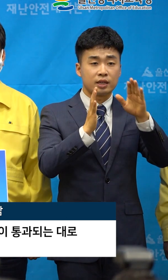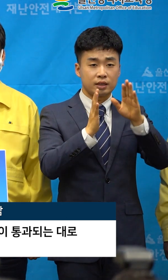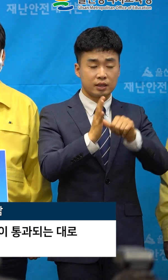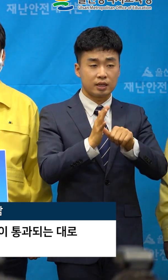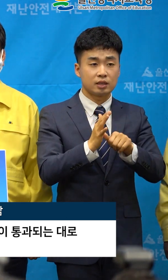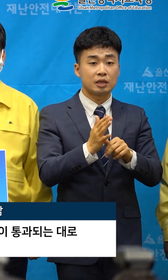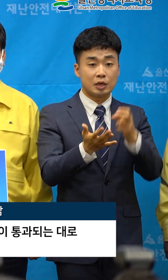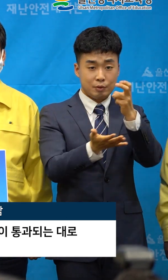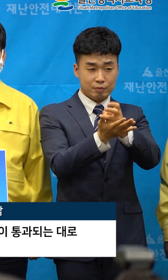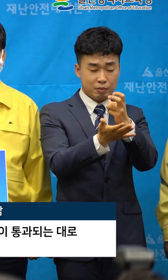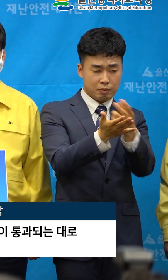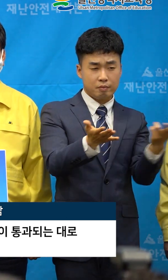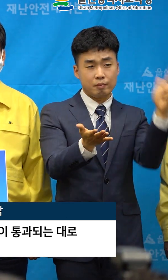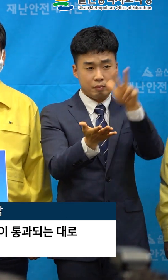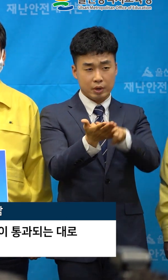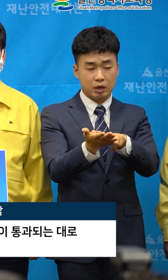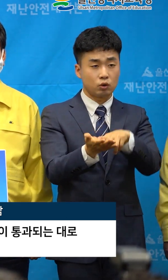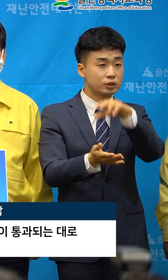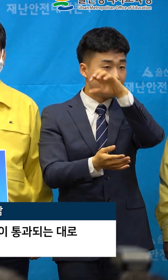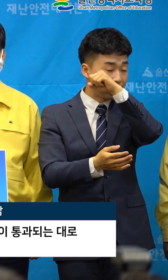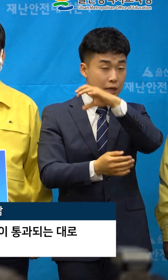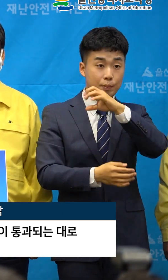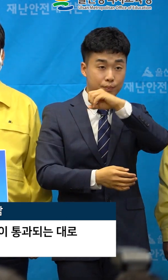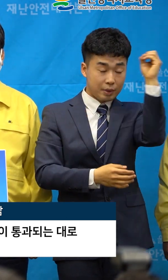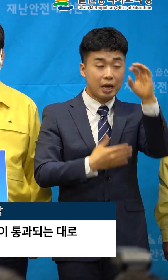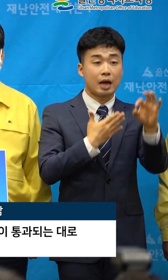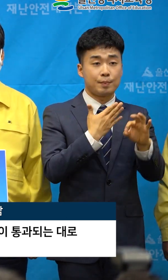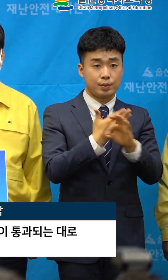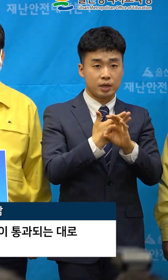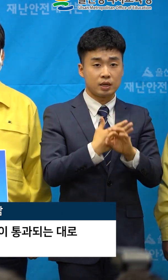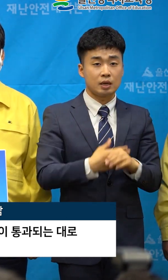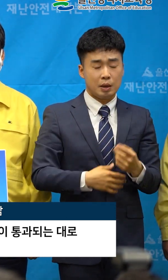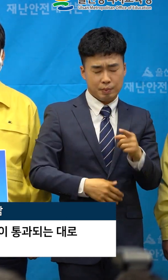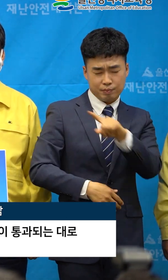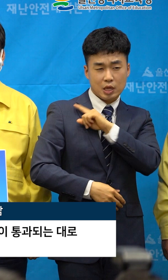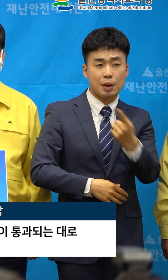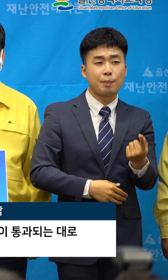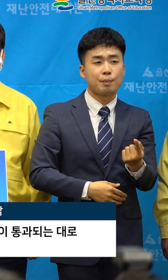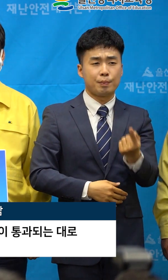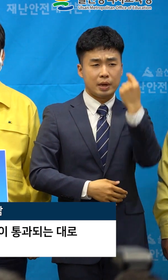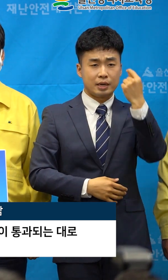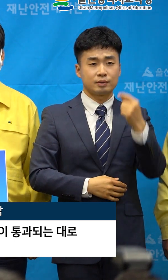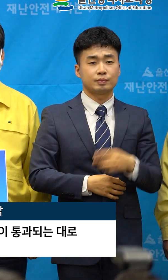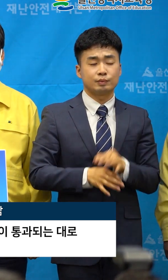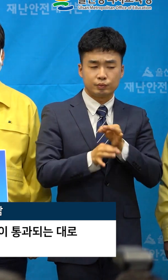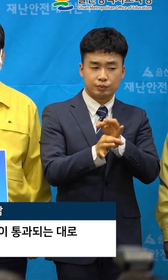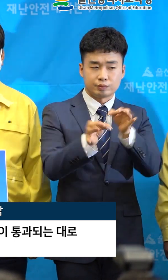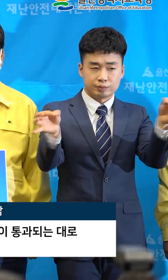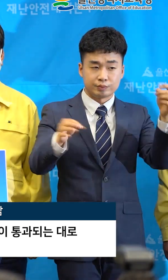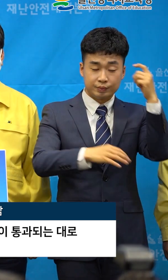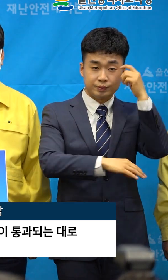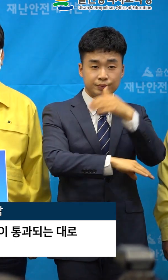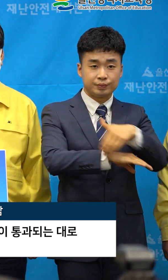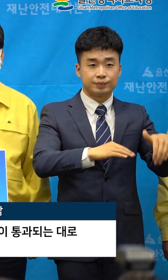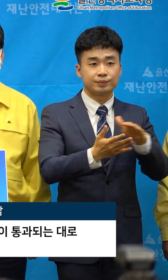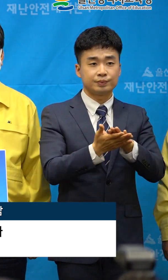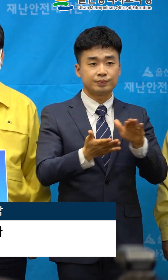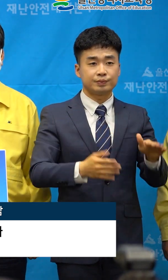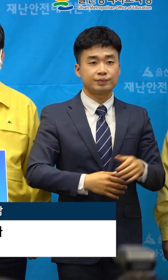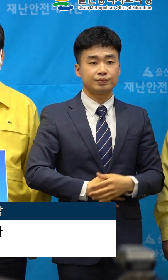관련 조례가 제정되고 예산이 통과되는 대로 최대한 빠른 시일 내에 집행하도록